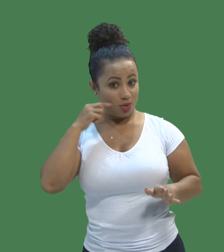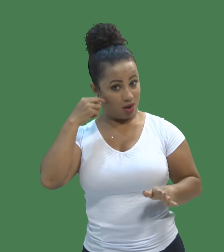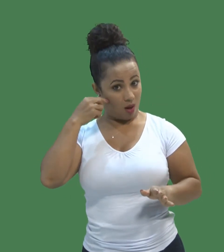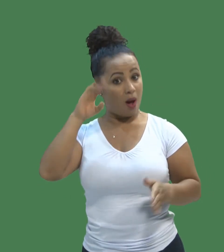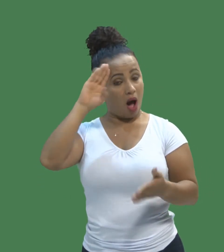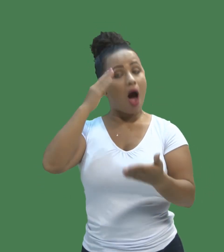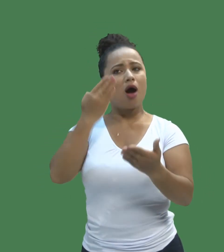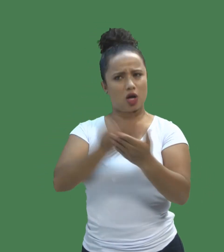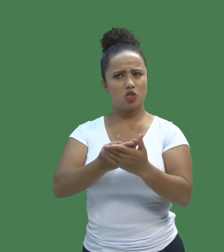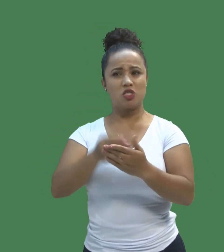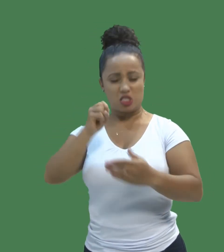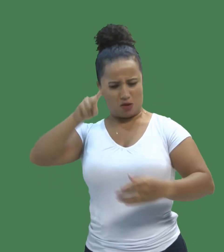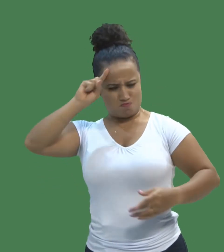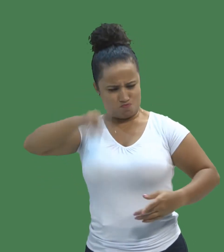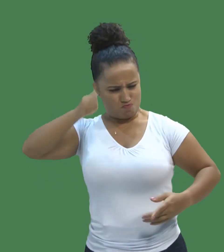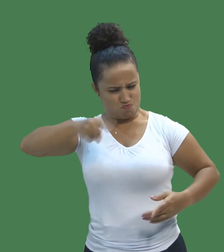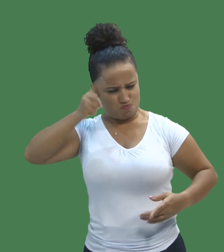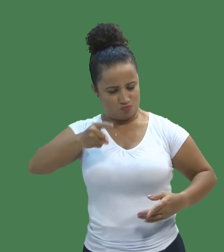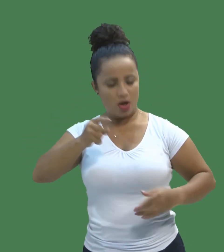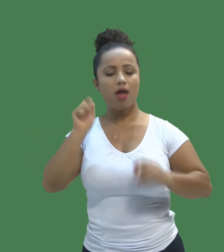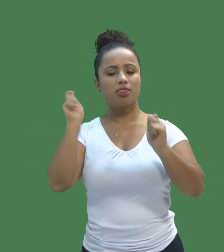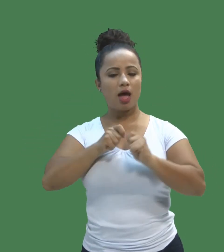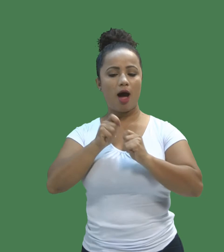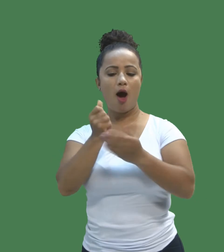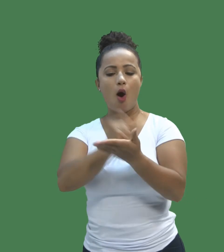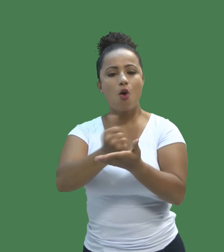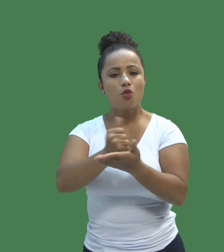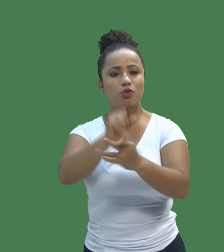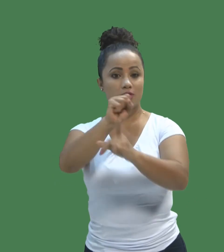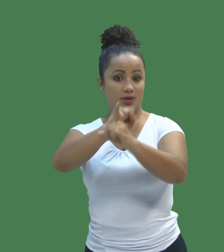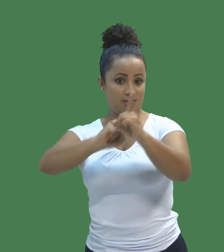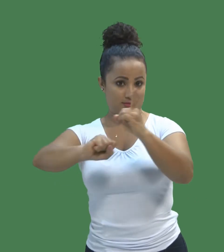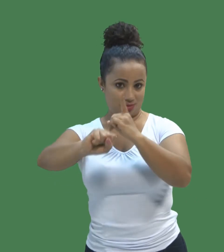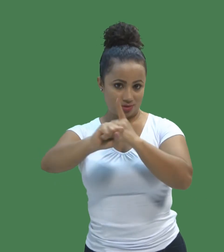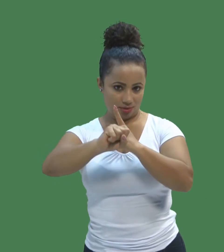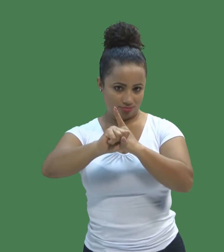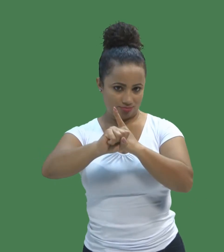Durkheim acreditava funcionar a sociedade.